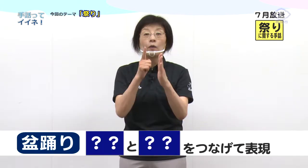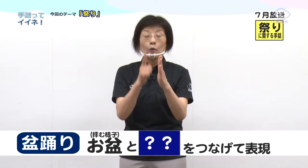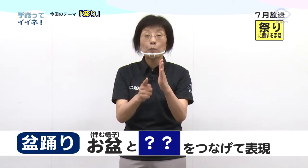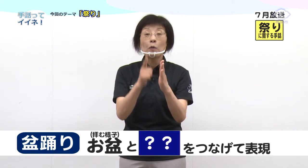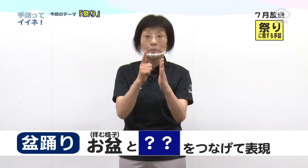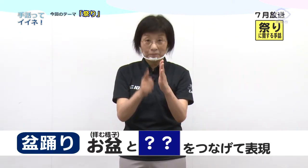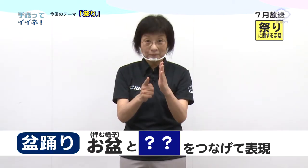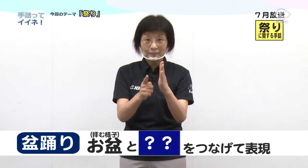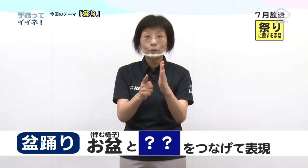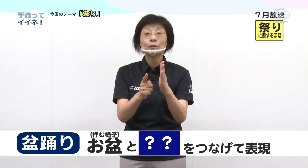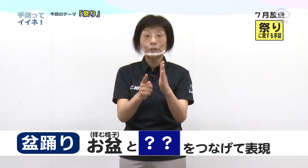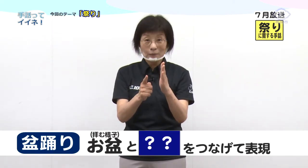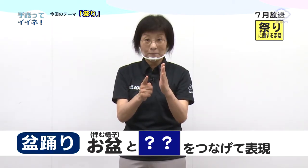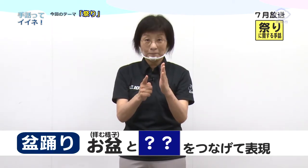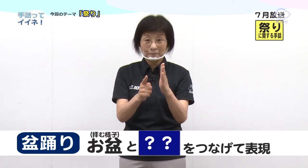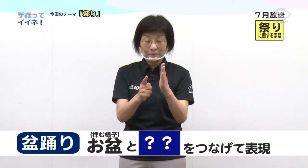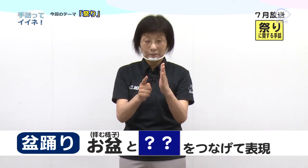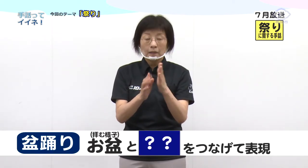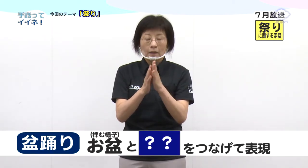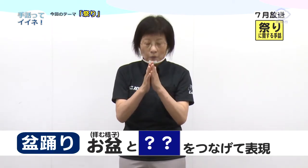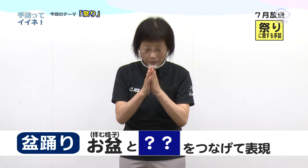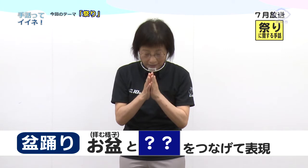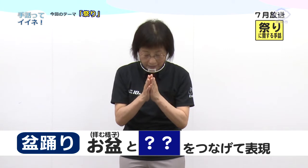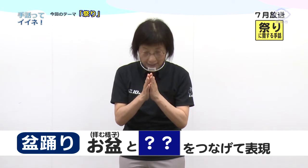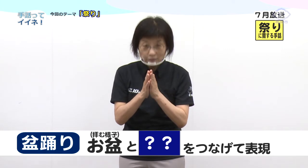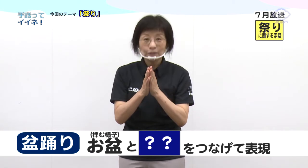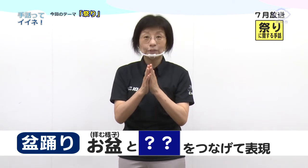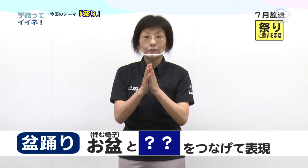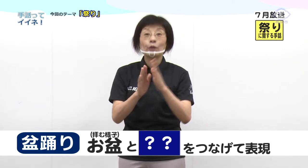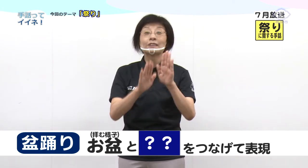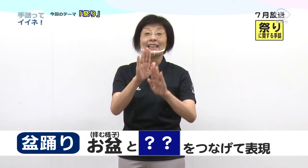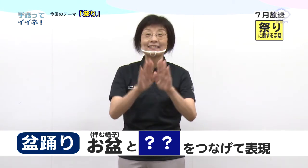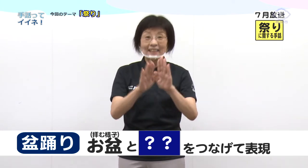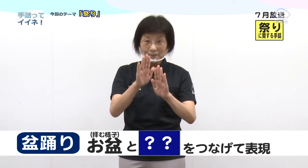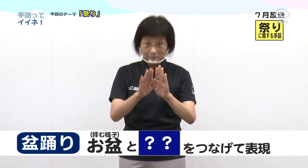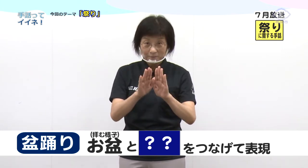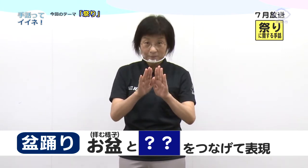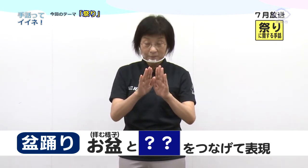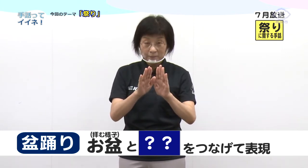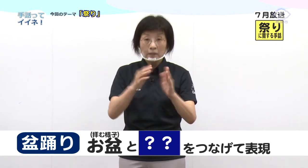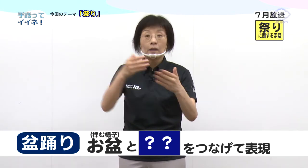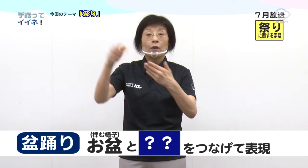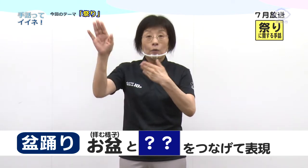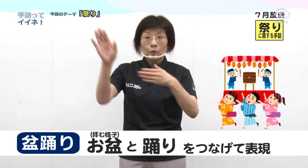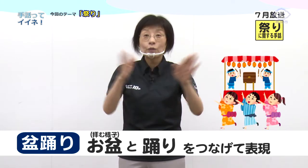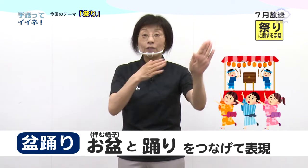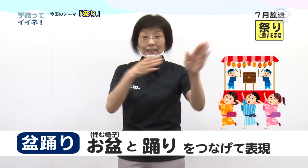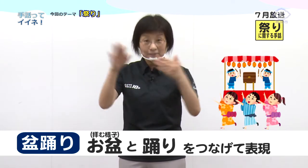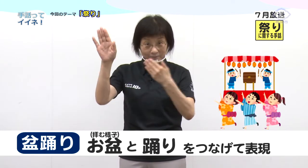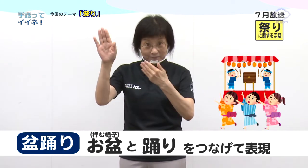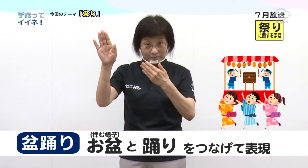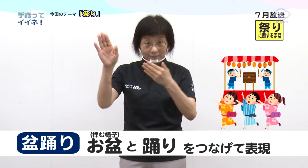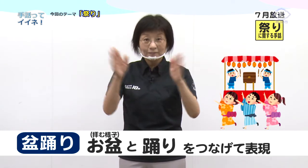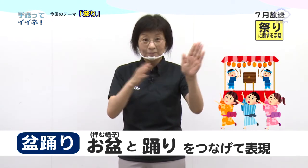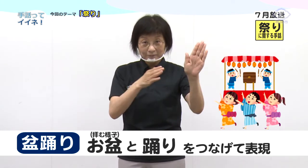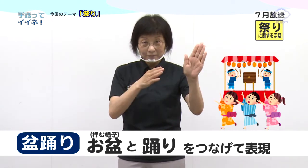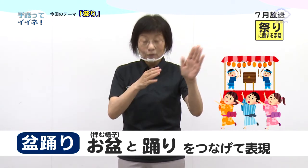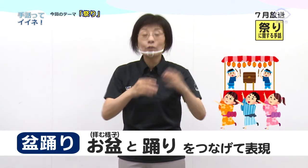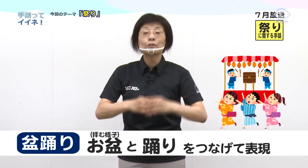お盆という手話、拝んでいる様子ですね。踊りを加